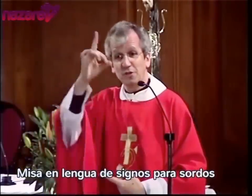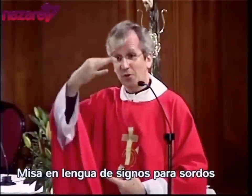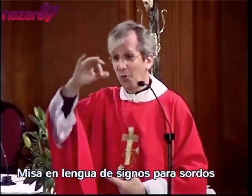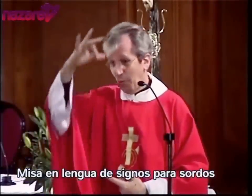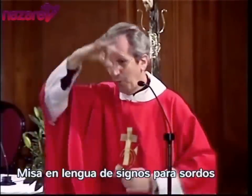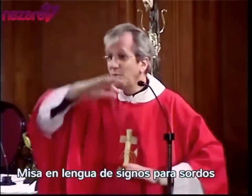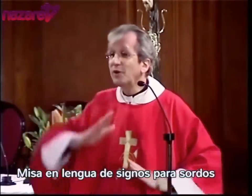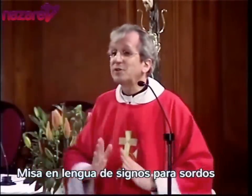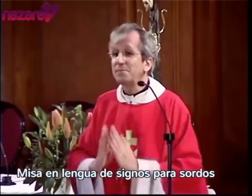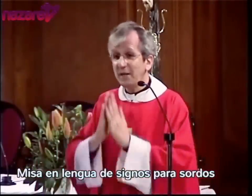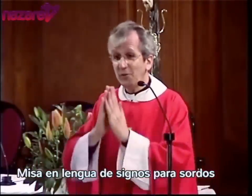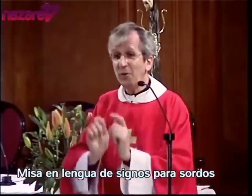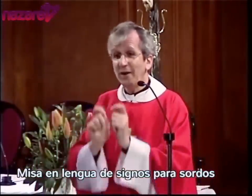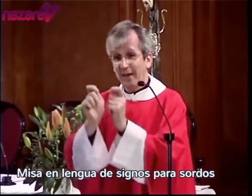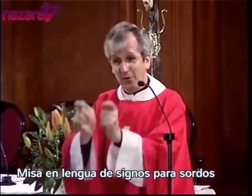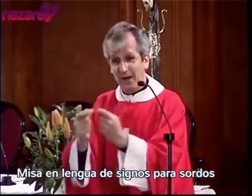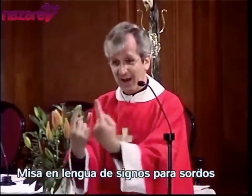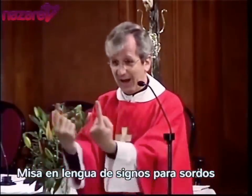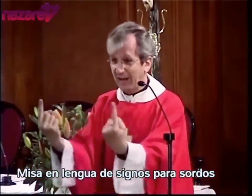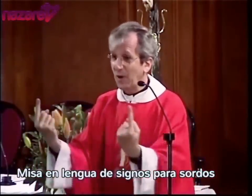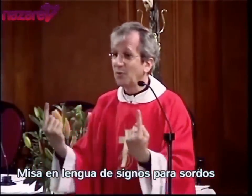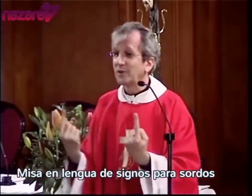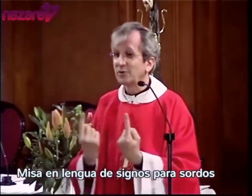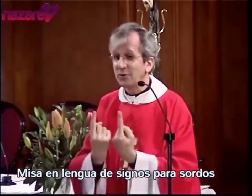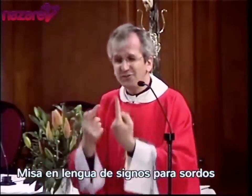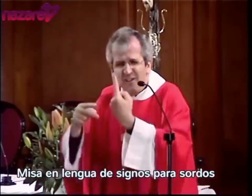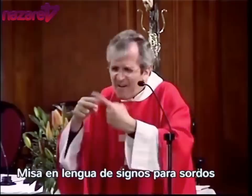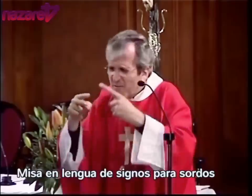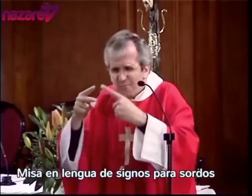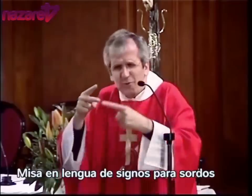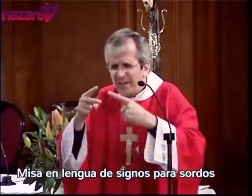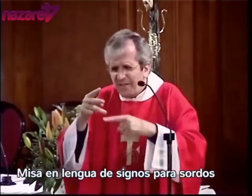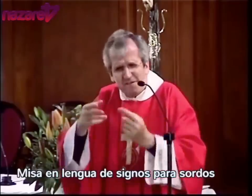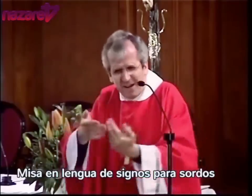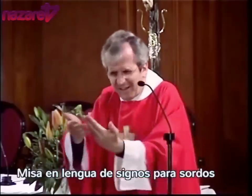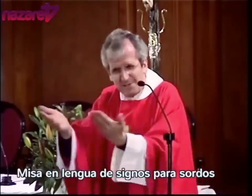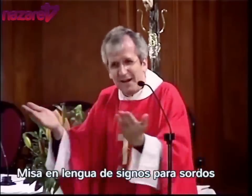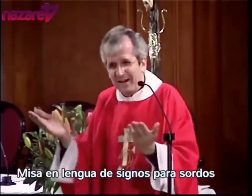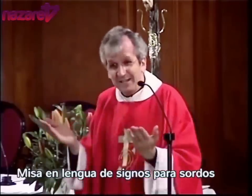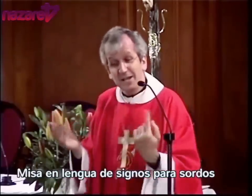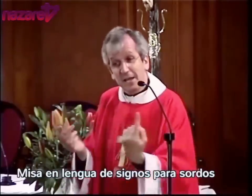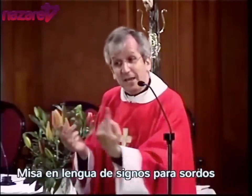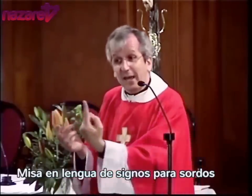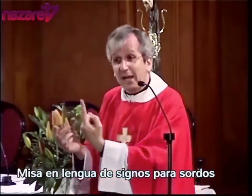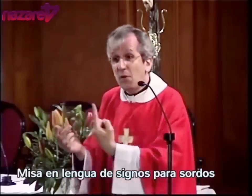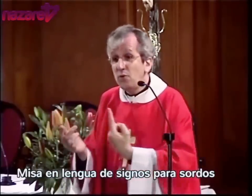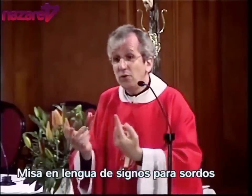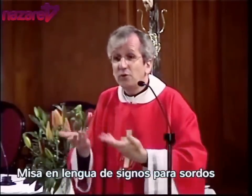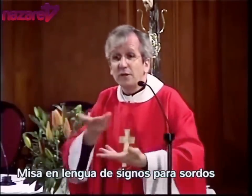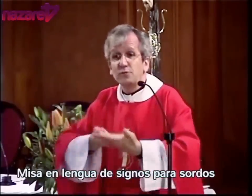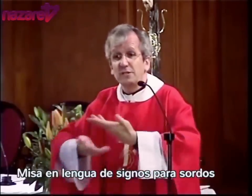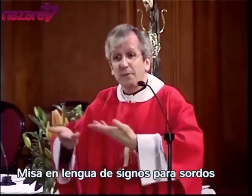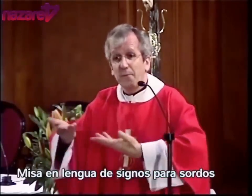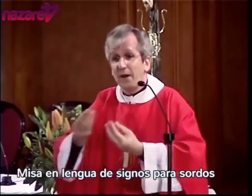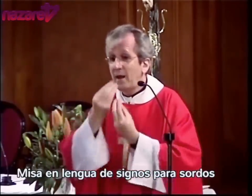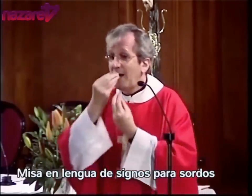único Señor, un único Espíritu que lo da a cada uno de nosotros, muy diferentes maneras, y que cada uno lo